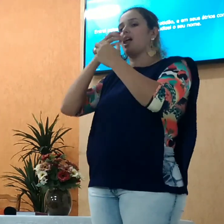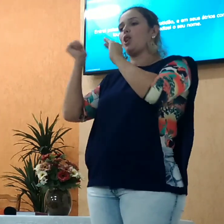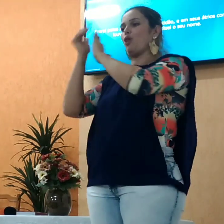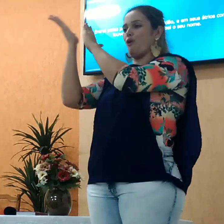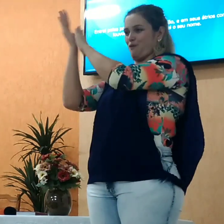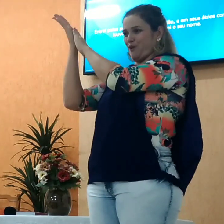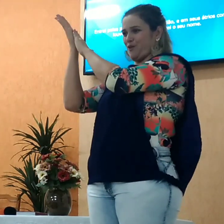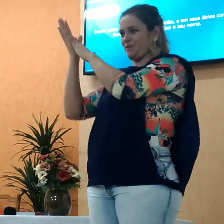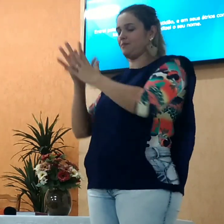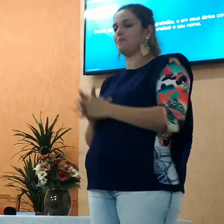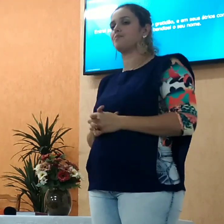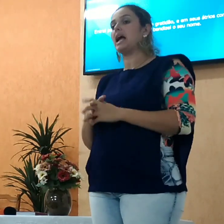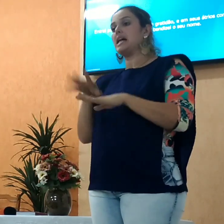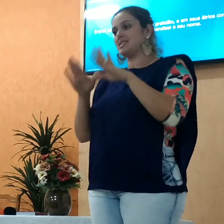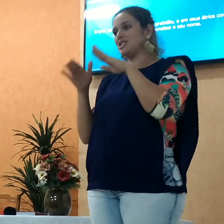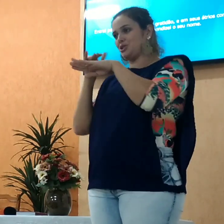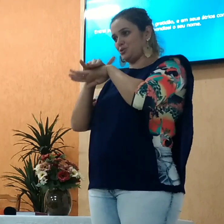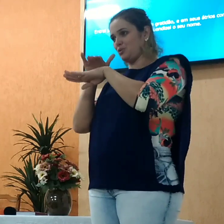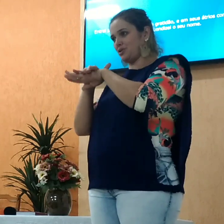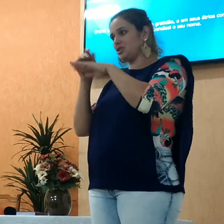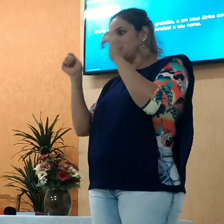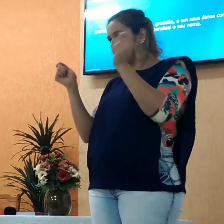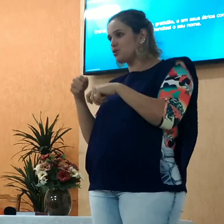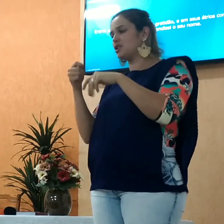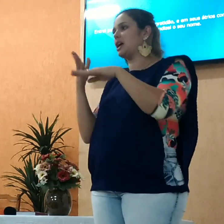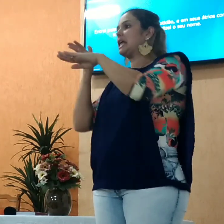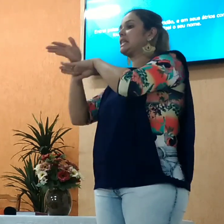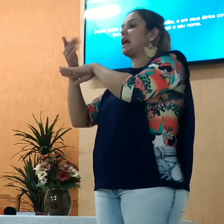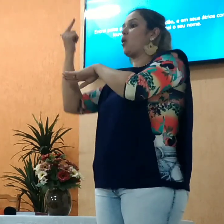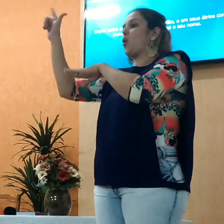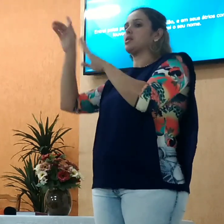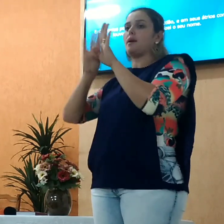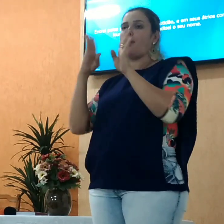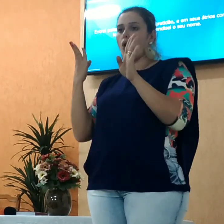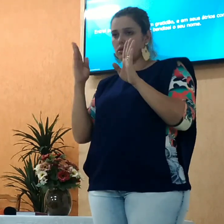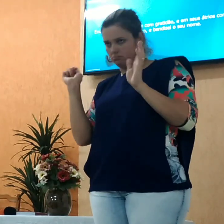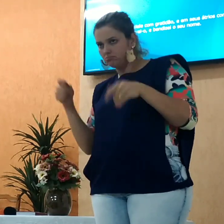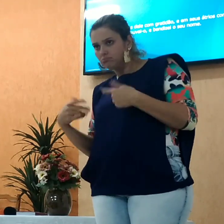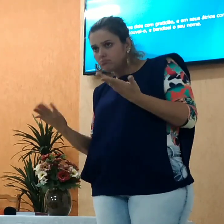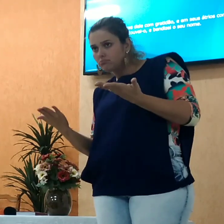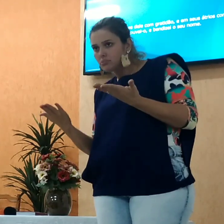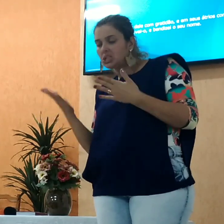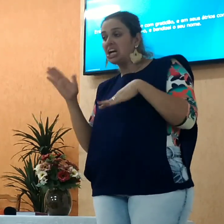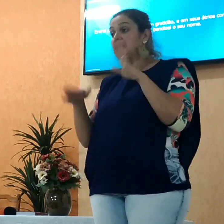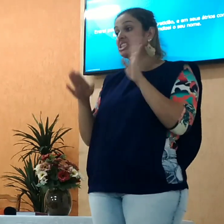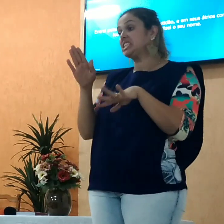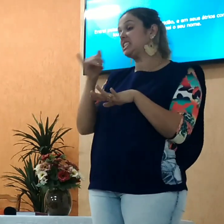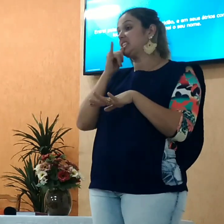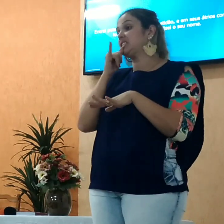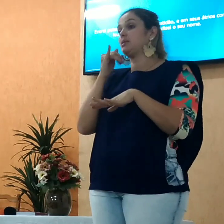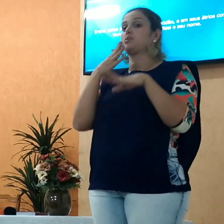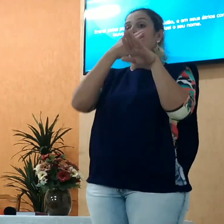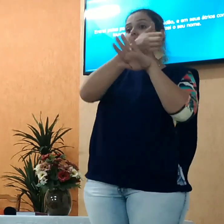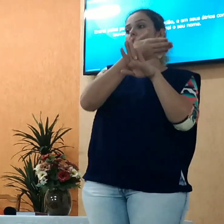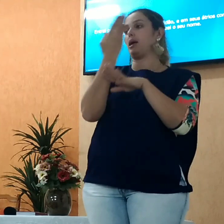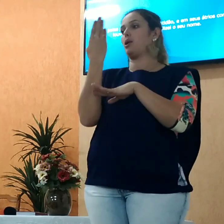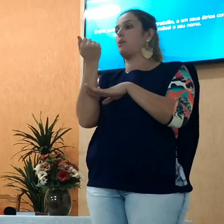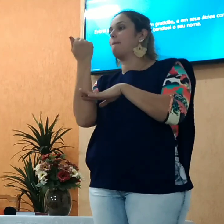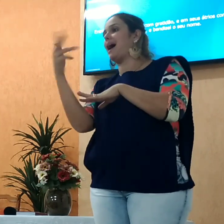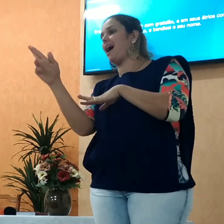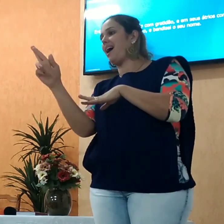nesta noite nós poderíamos ter entrado por outras portas, poderia ter entrado por uma porta de um botequim, poderia